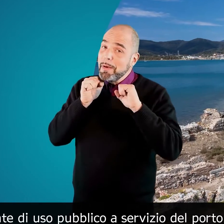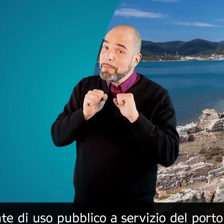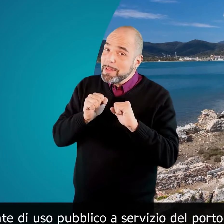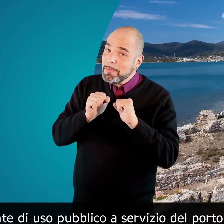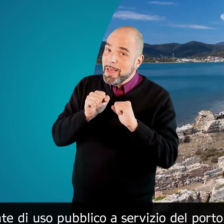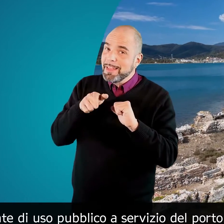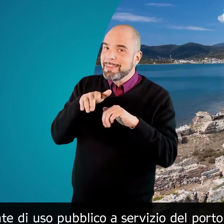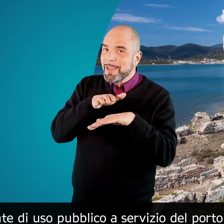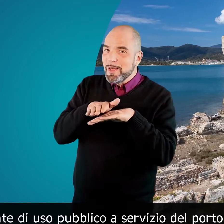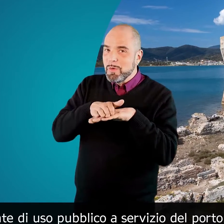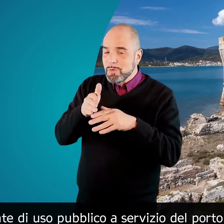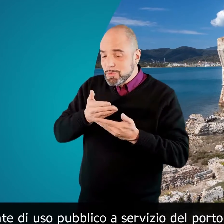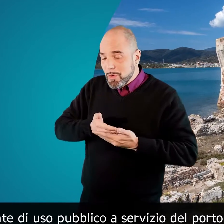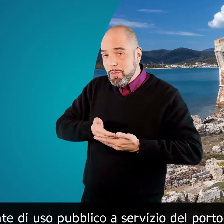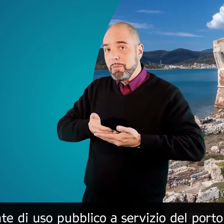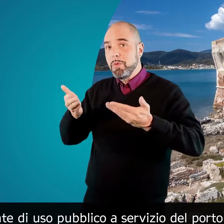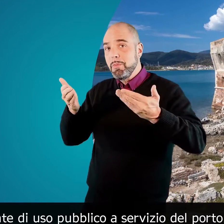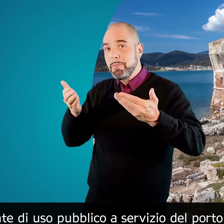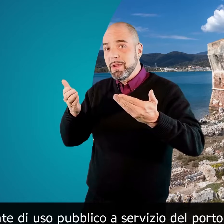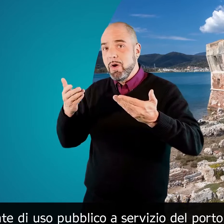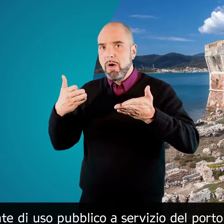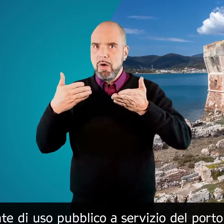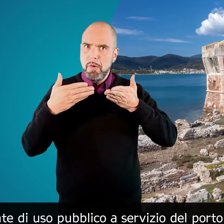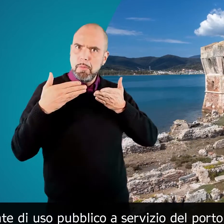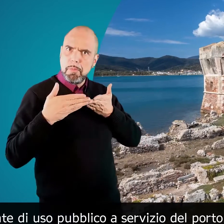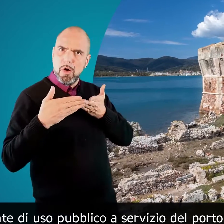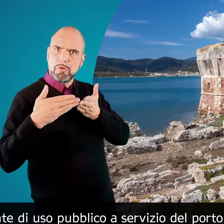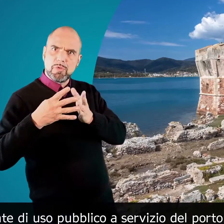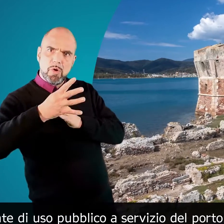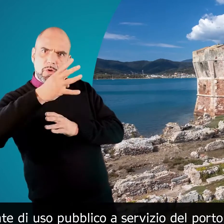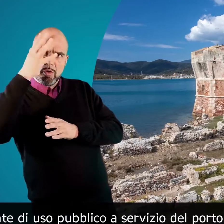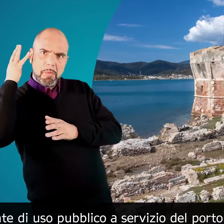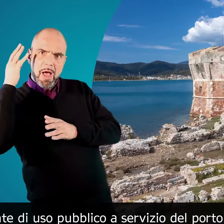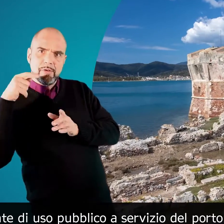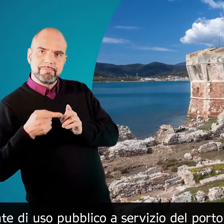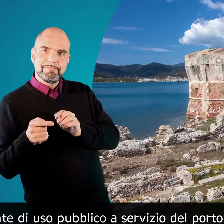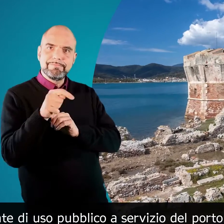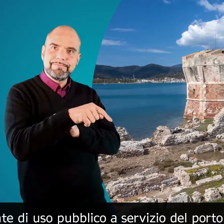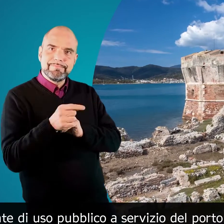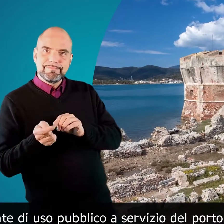Probabilmente di uso pubblico a servizio del porto romano